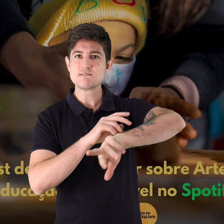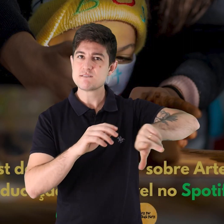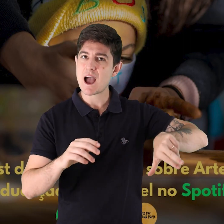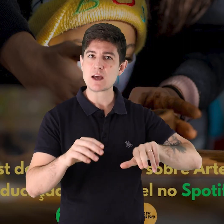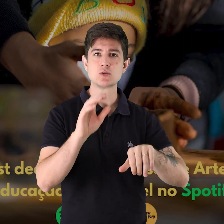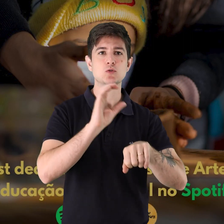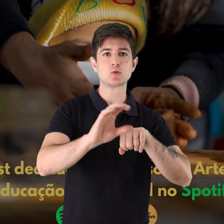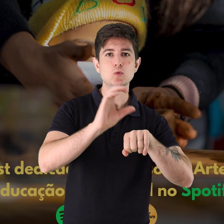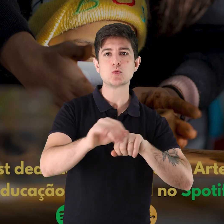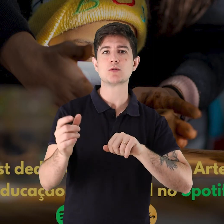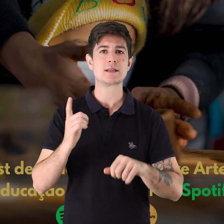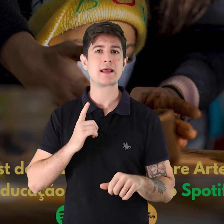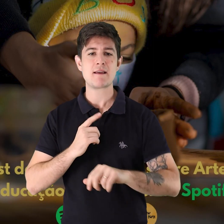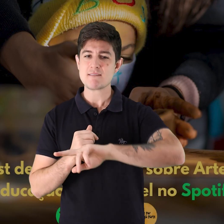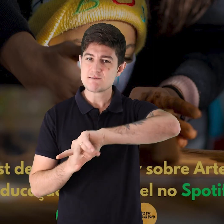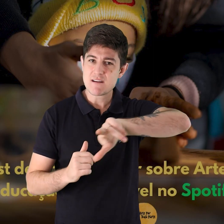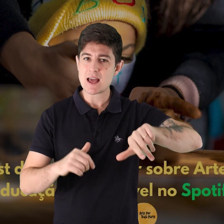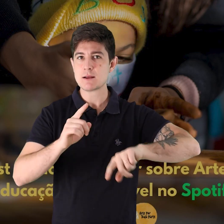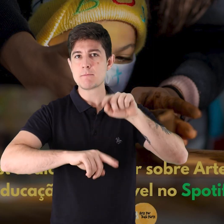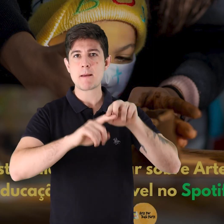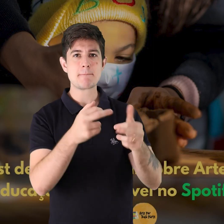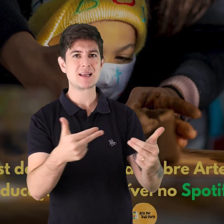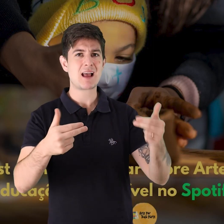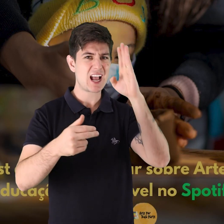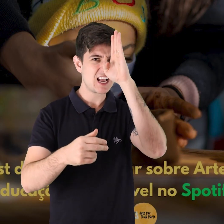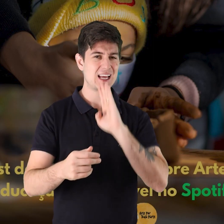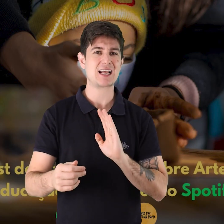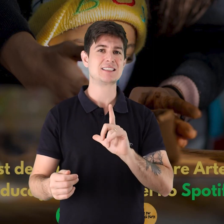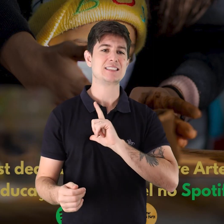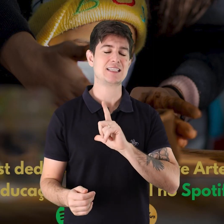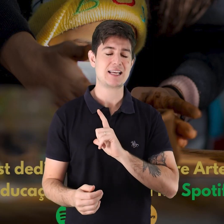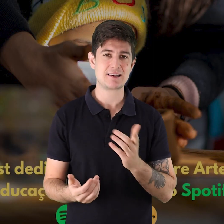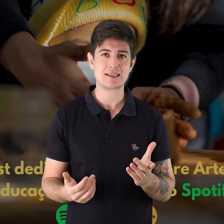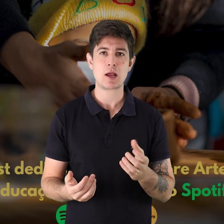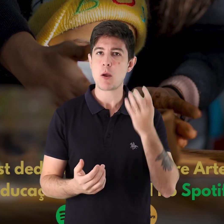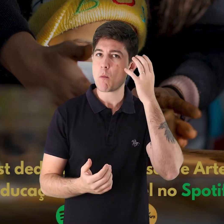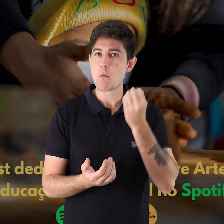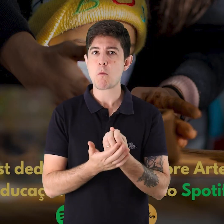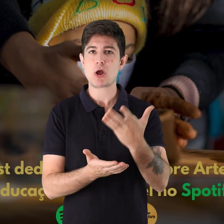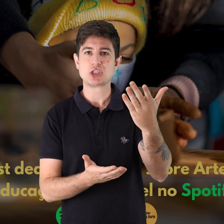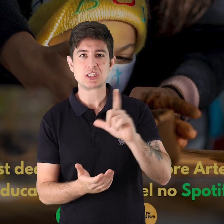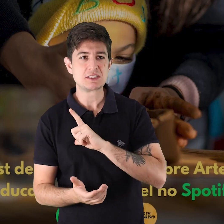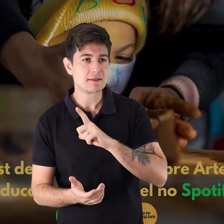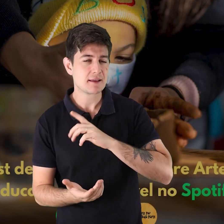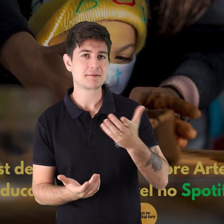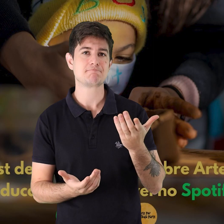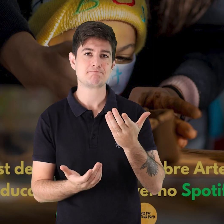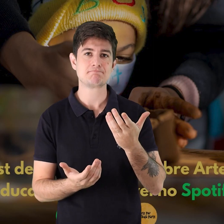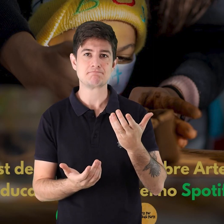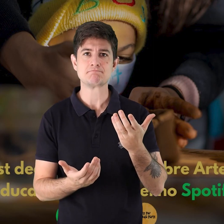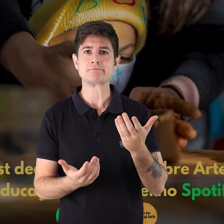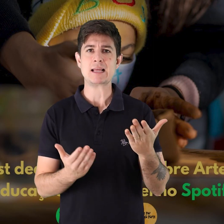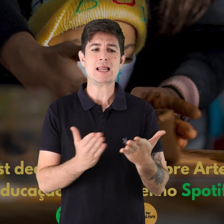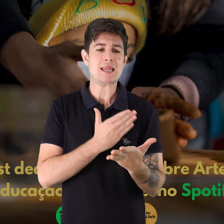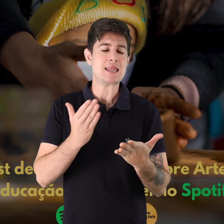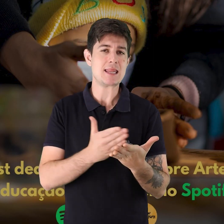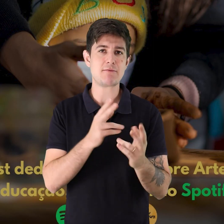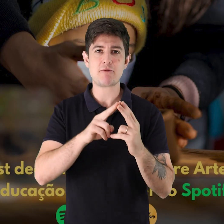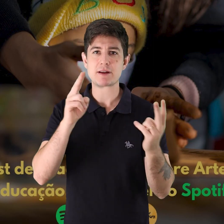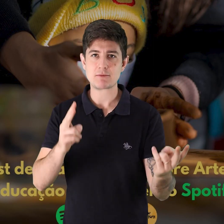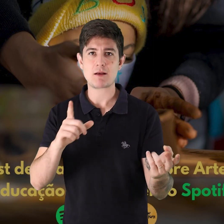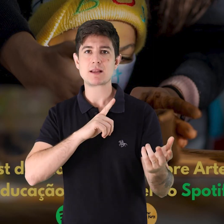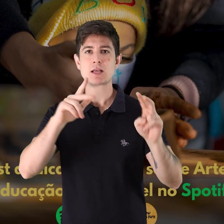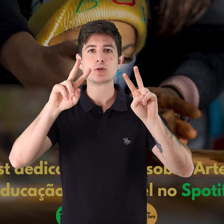vários cursos, vários materiais gratuitos, podcasts e também e-books